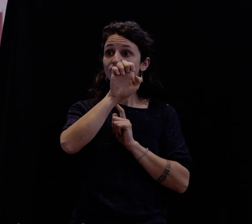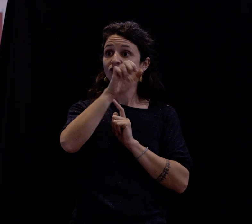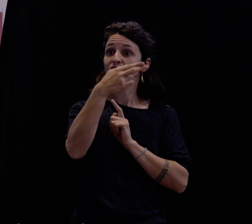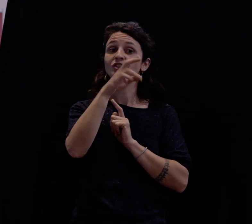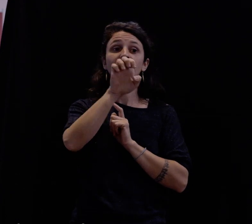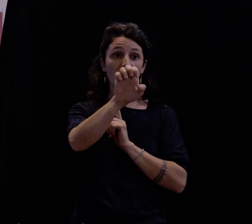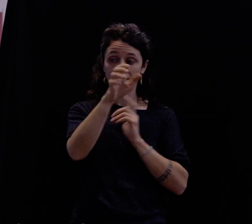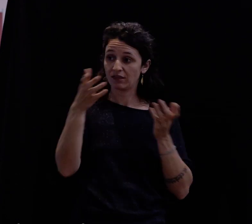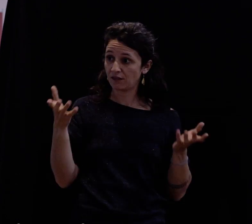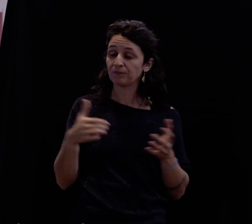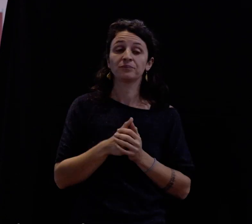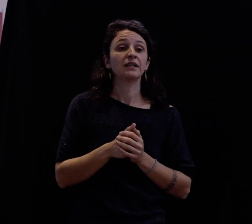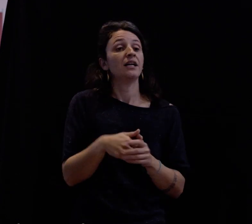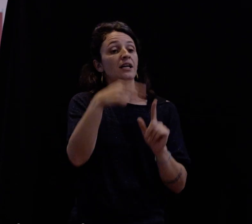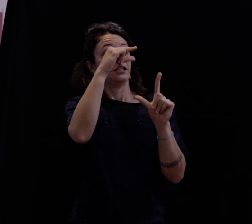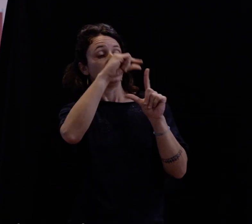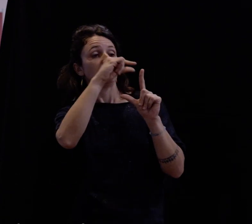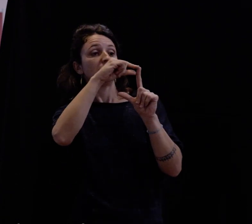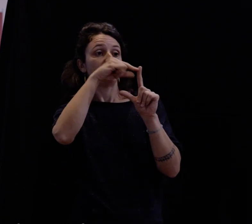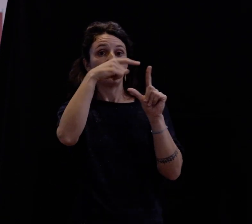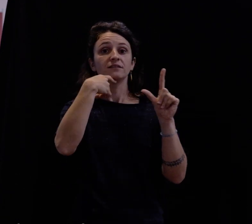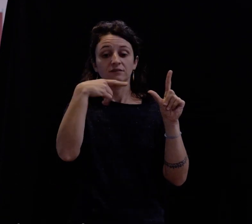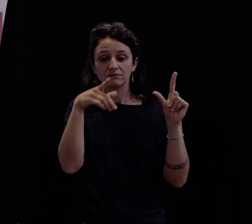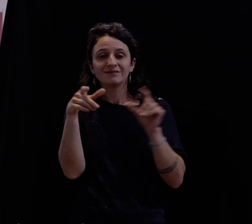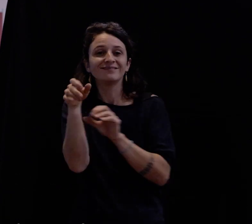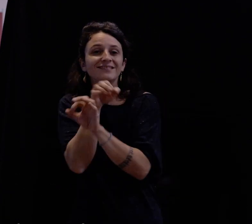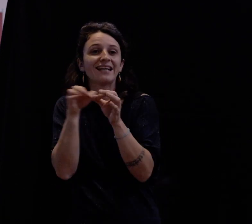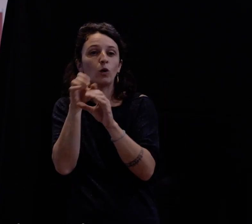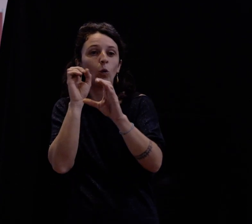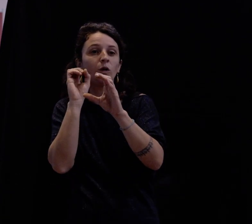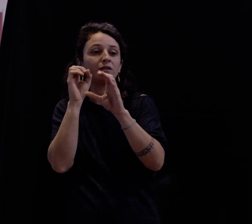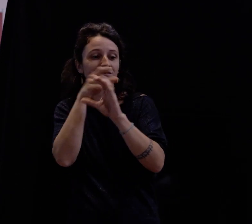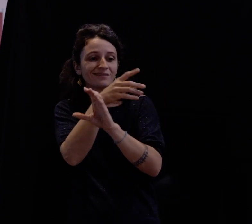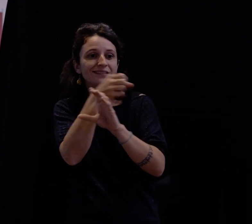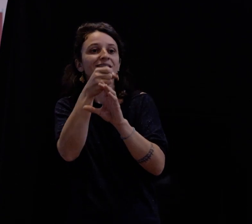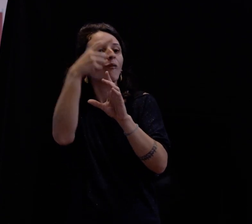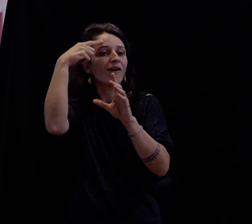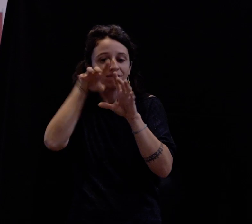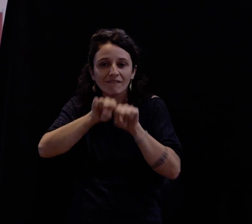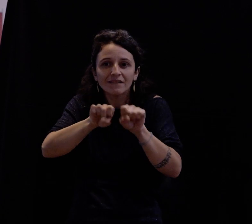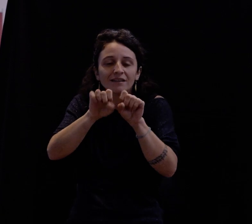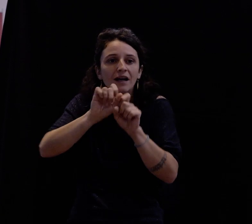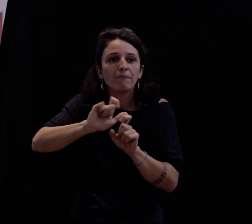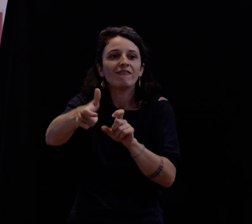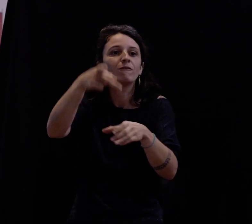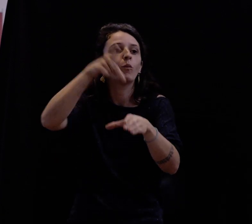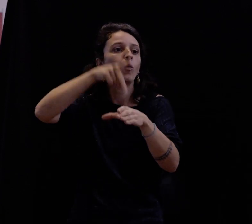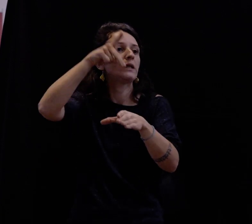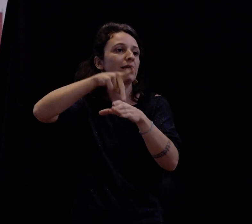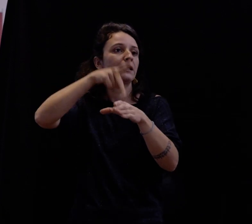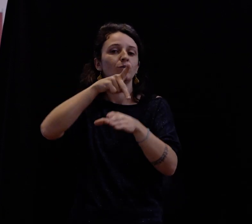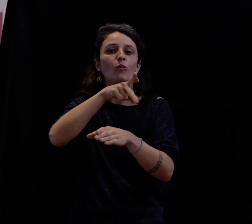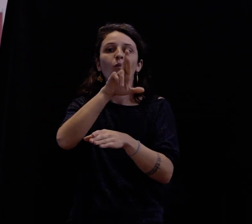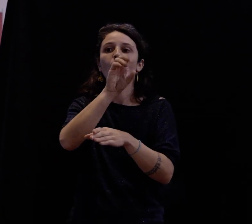Et ce gène-là, il va être utilisé par la cellule pour fabriquer une machine. La machine, c'est ce qu'on appelle la protéine.